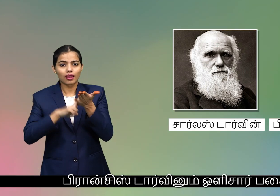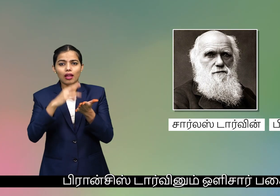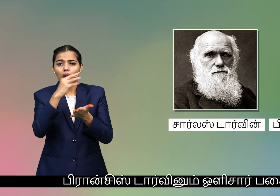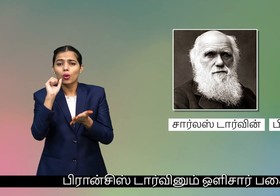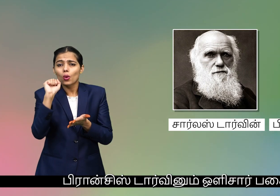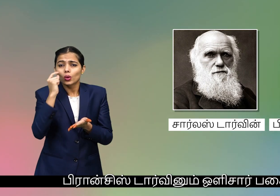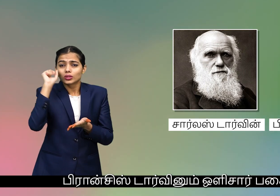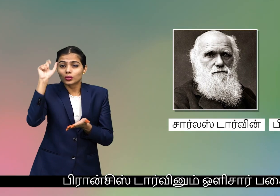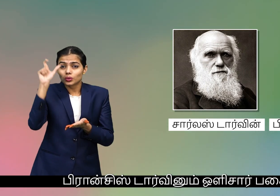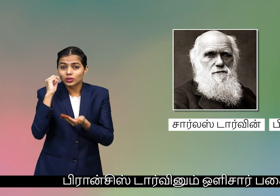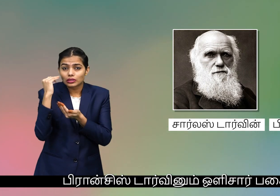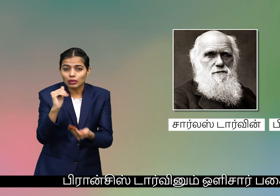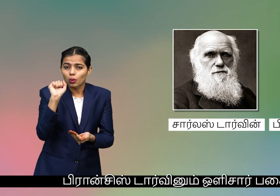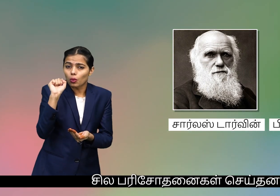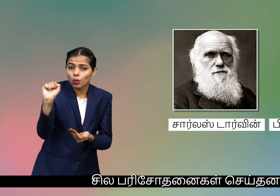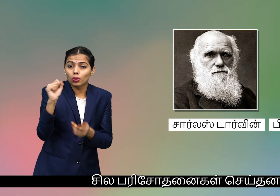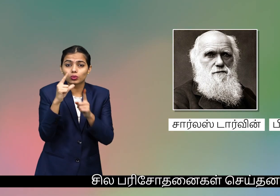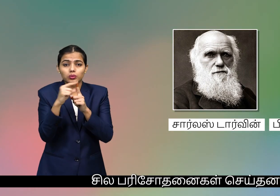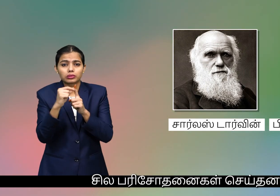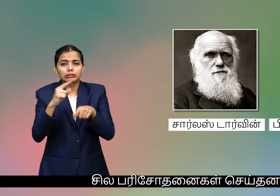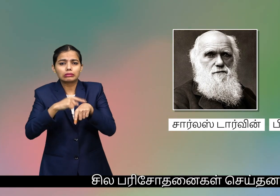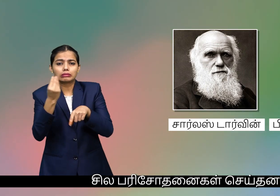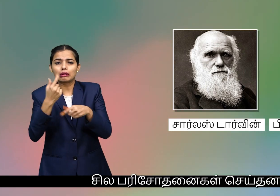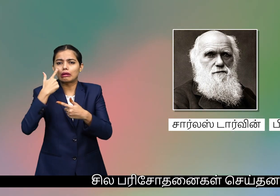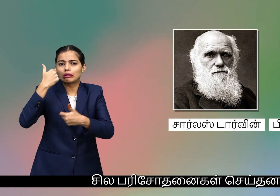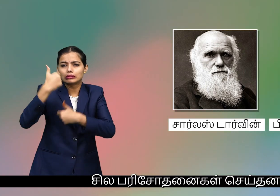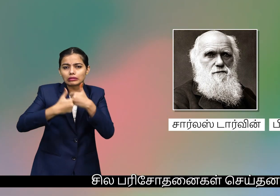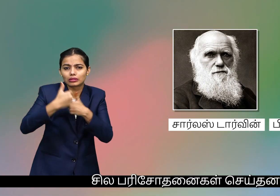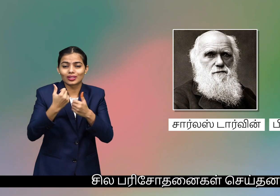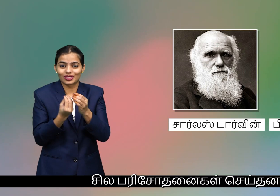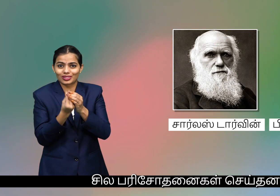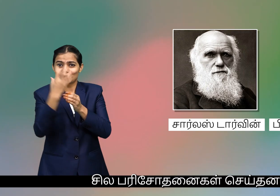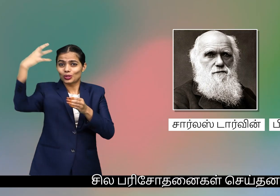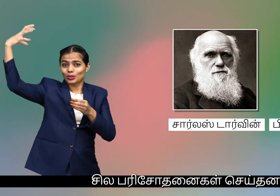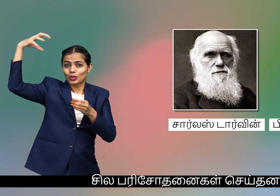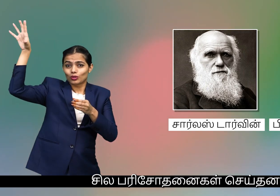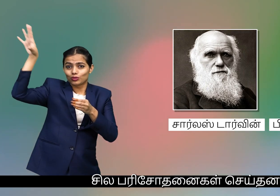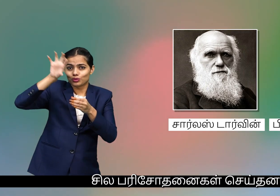பிரான்சிஸ் டார்வினும் ஒளிசார் பசைவில் சில பரிசோதனைகள் செய்தனர்.